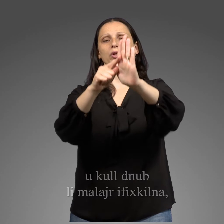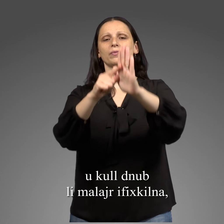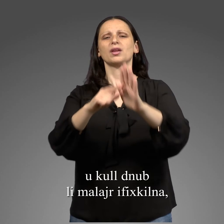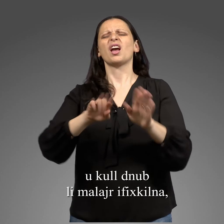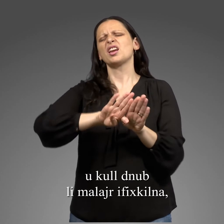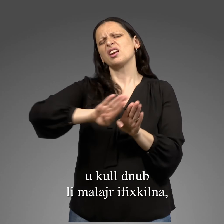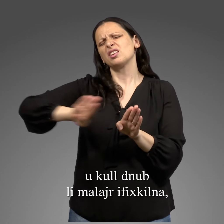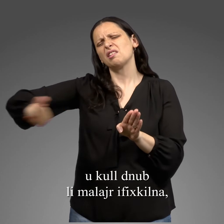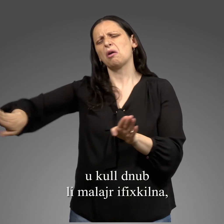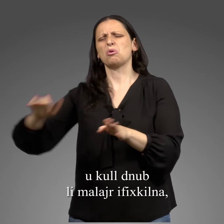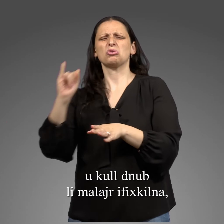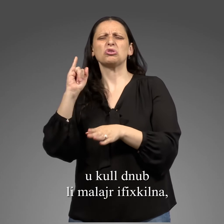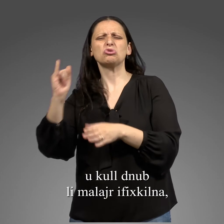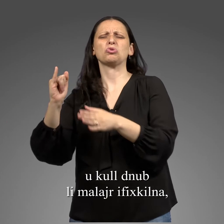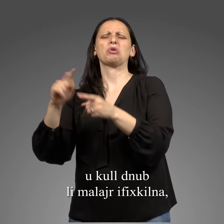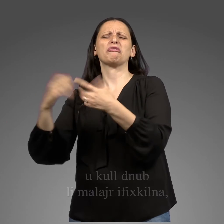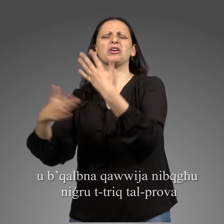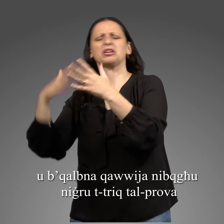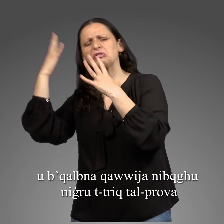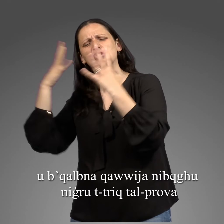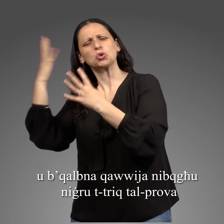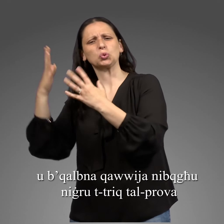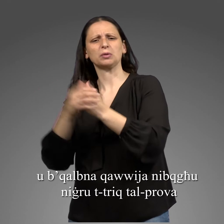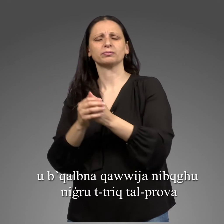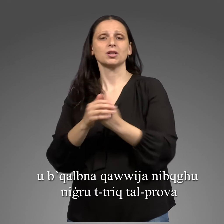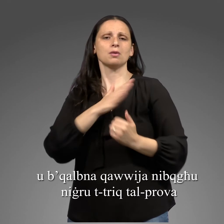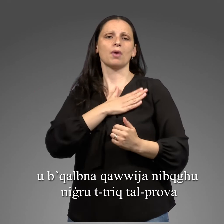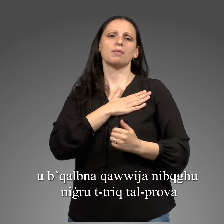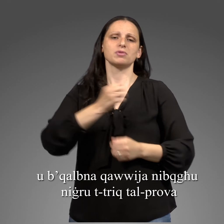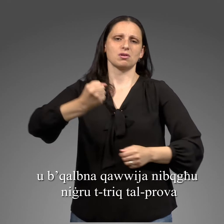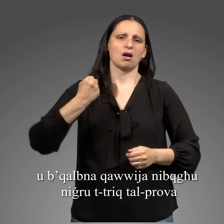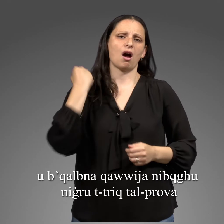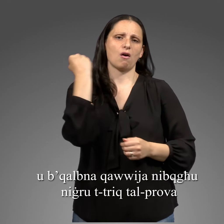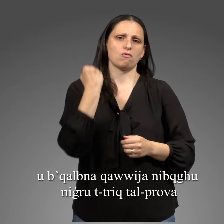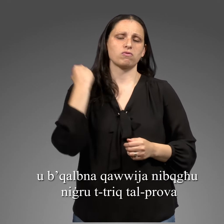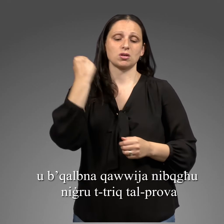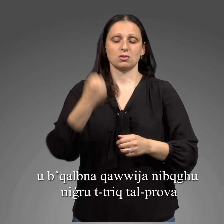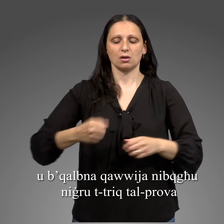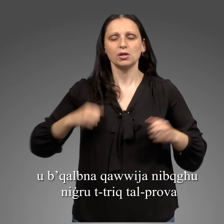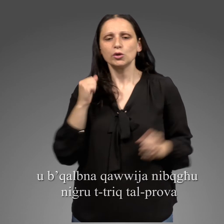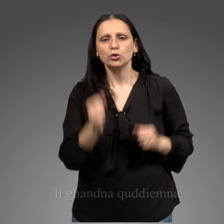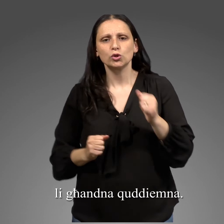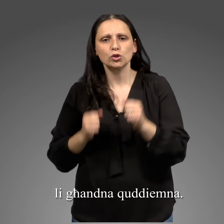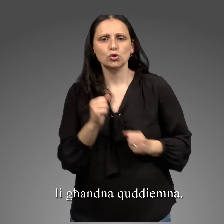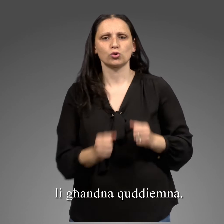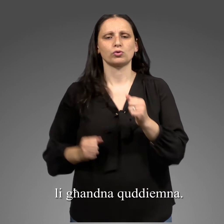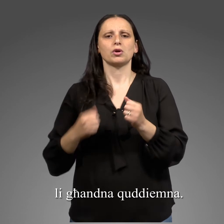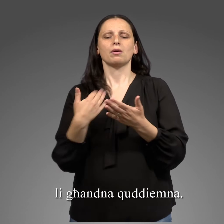u-kħu l-bnub li malajri fi-xkelna u-bqqal-bna għawijja nibqw n-ijrru triq tal-profa li għanna u-djimna